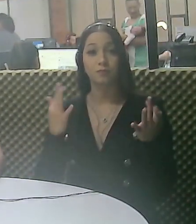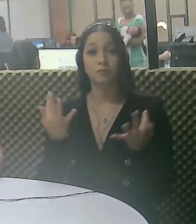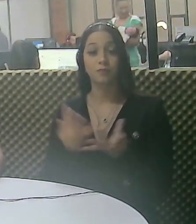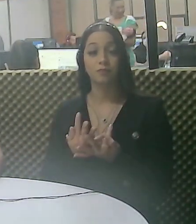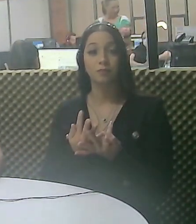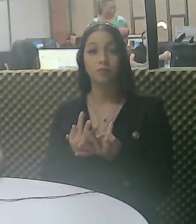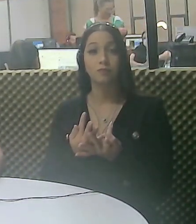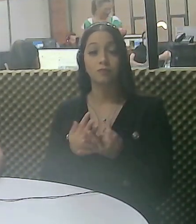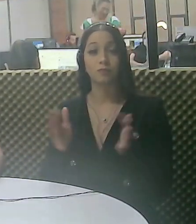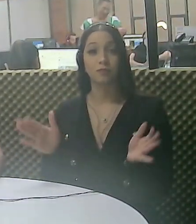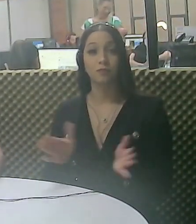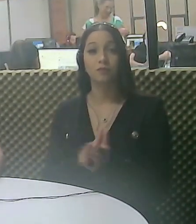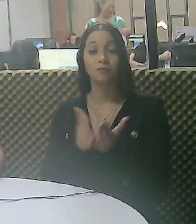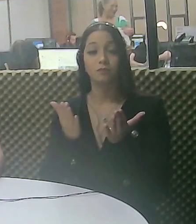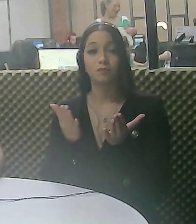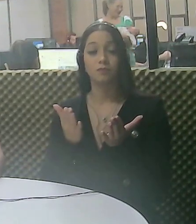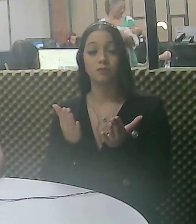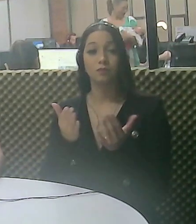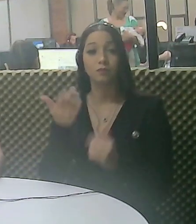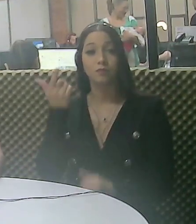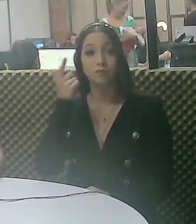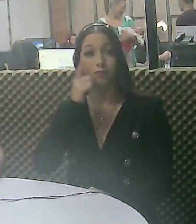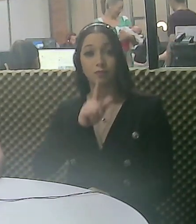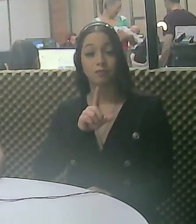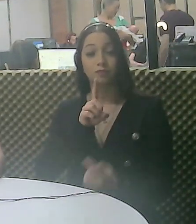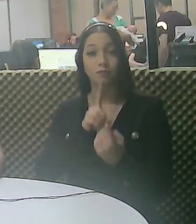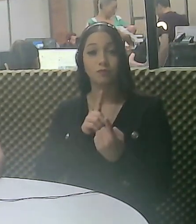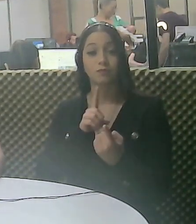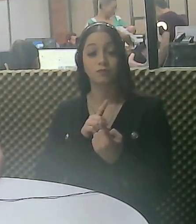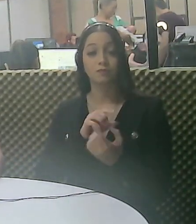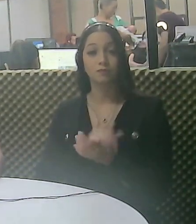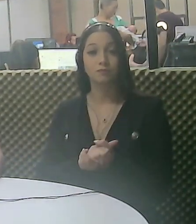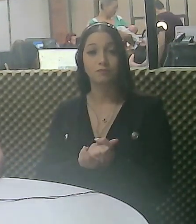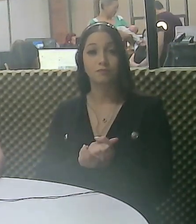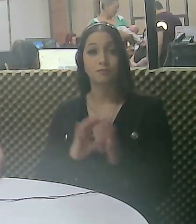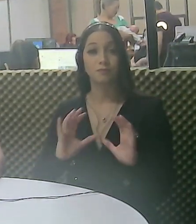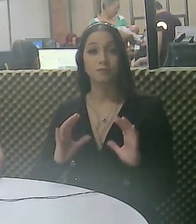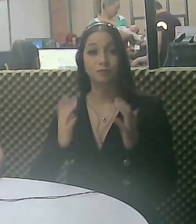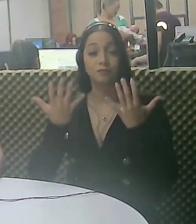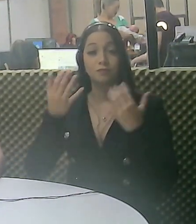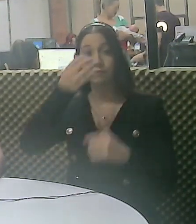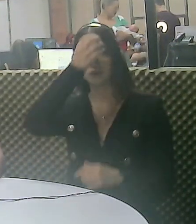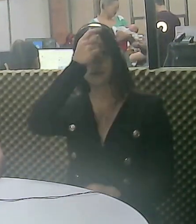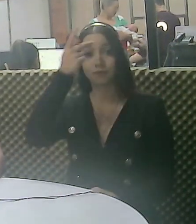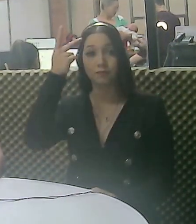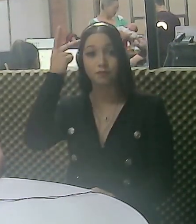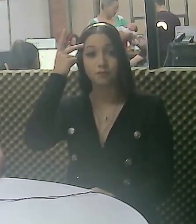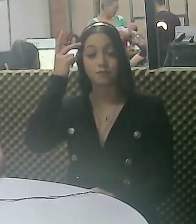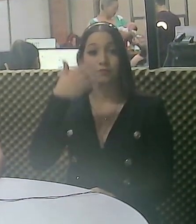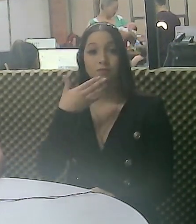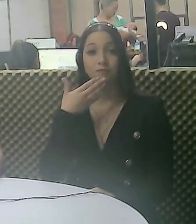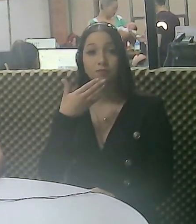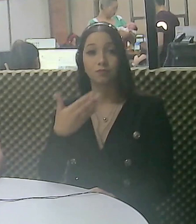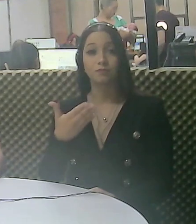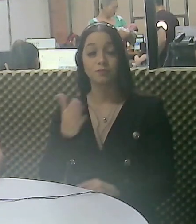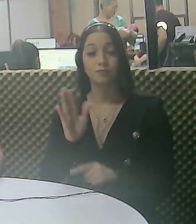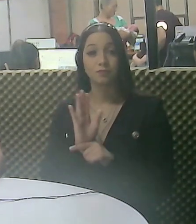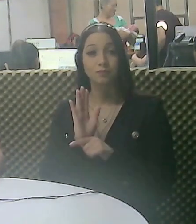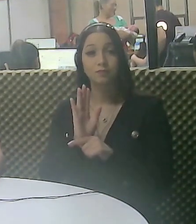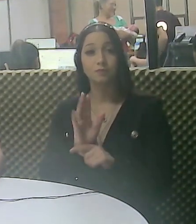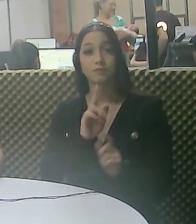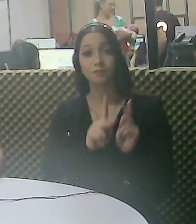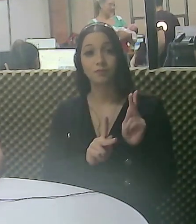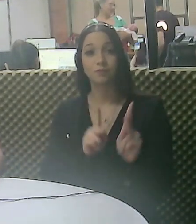em situação de vulnerabilidade social foram atendidas. Durante a cerimônia, o prefeito pediu a colaboração